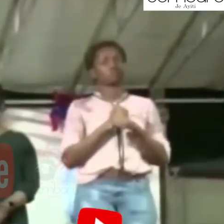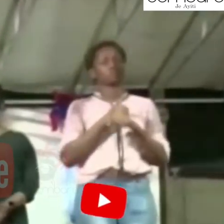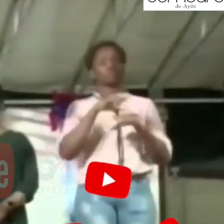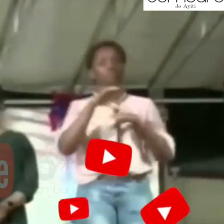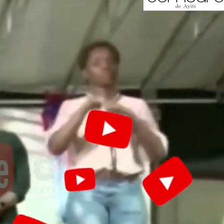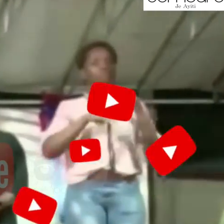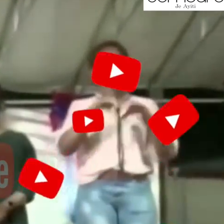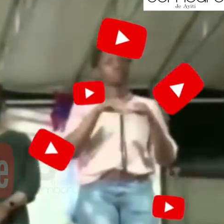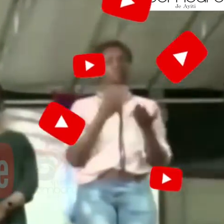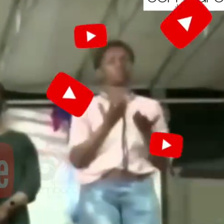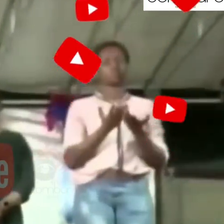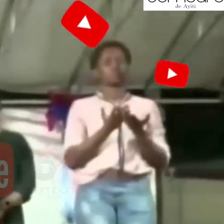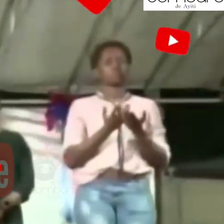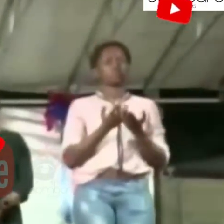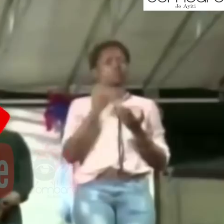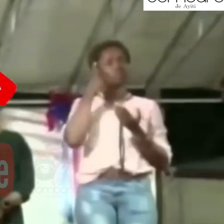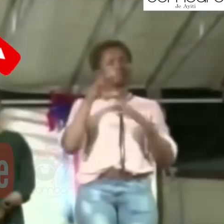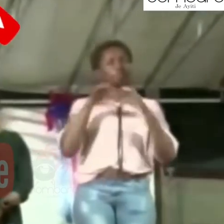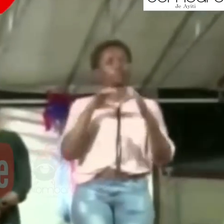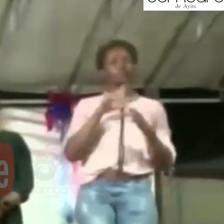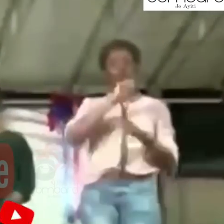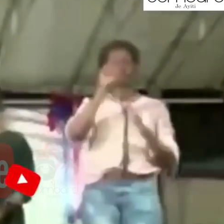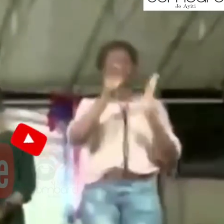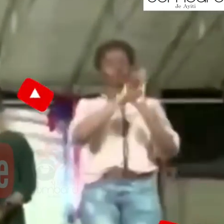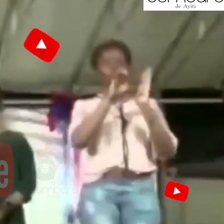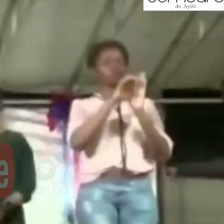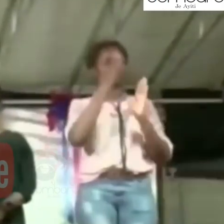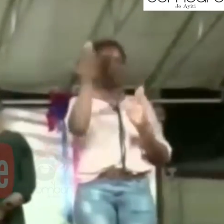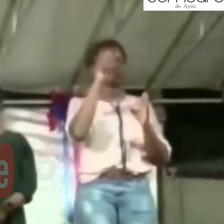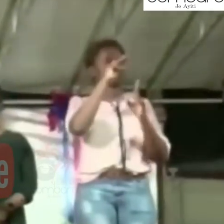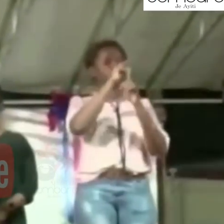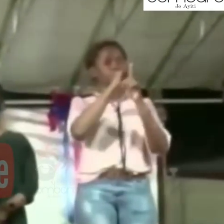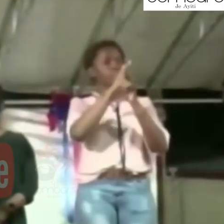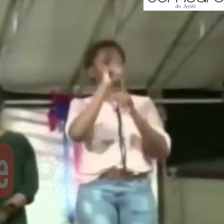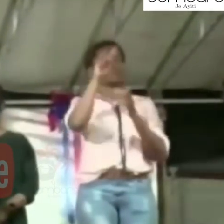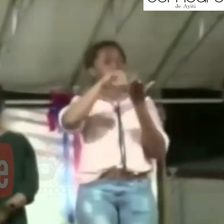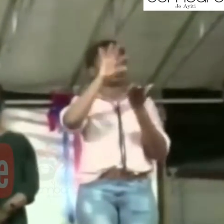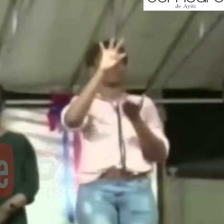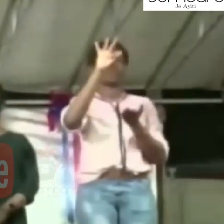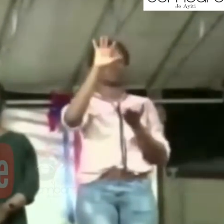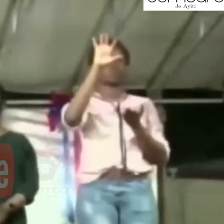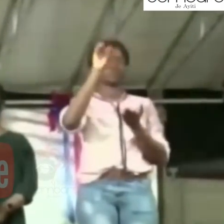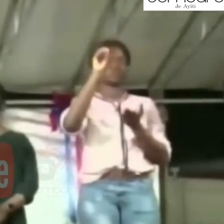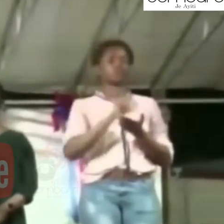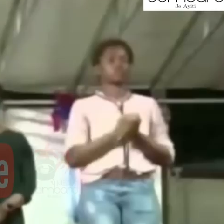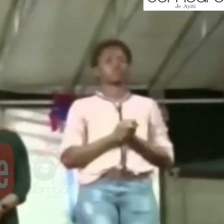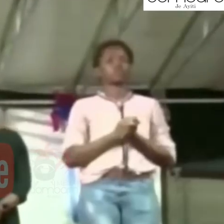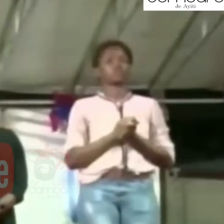le président estime être inauguré. Avant coup d'État au Mali en un mois, mai 1950, de 1950